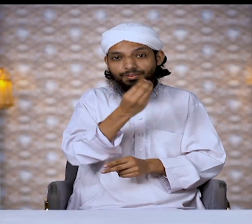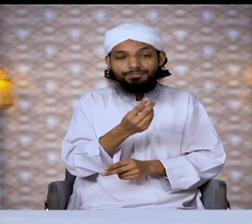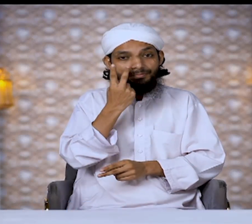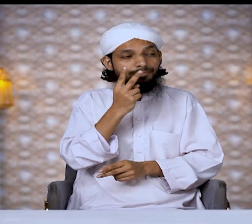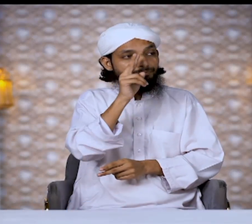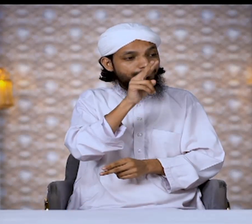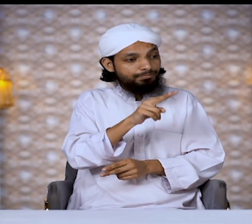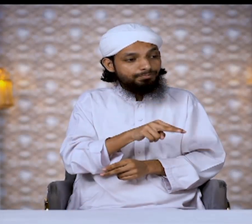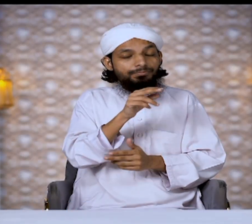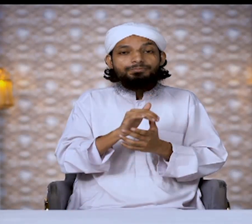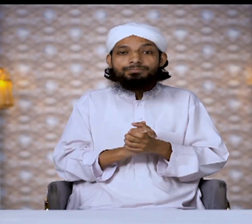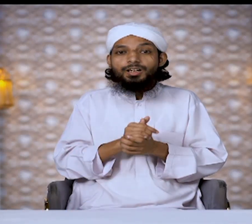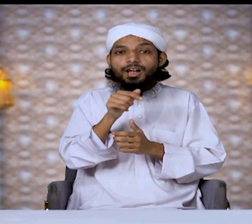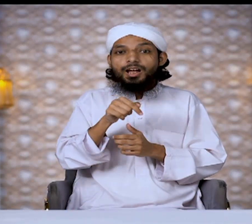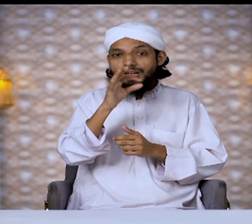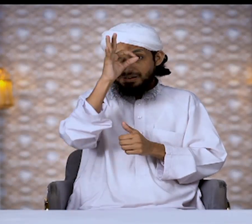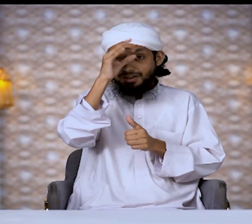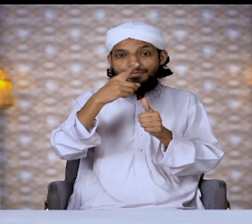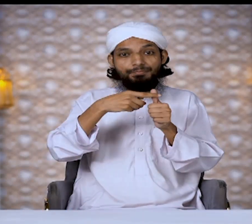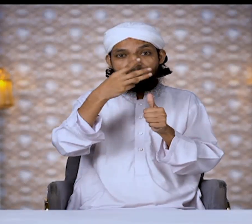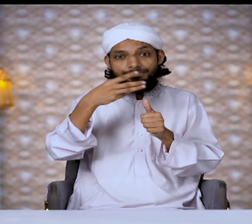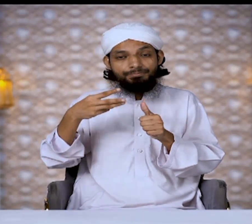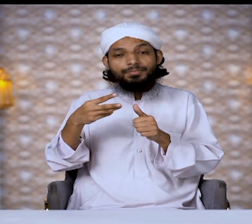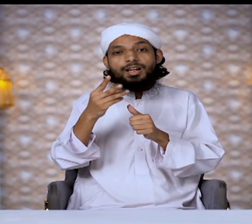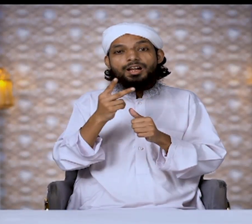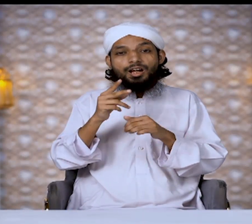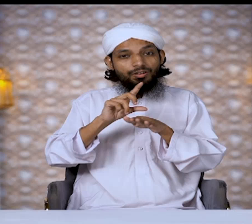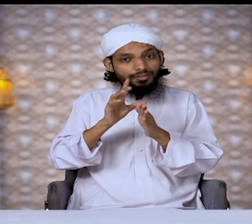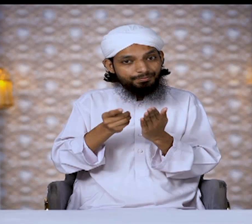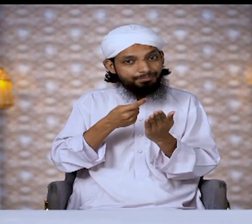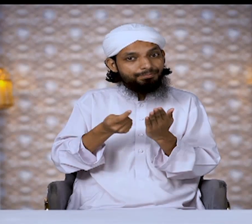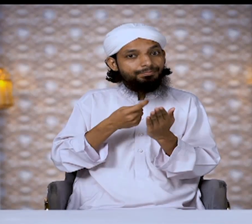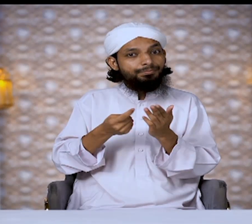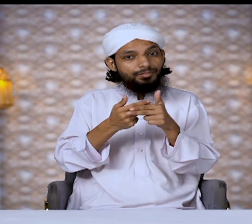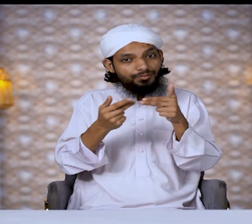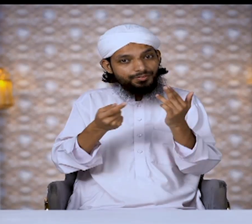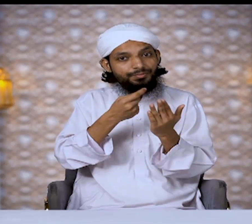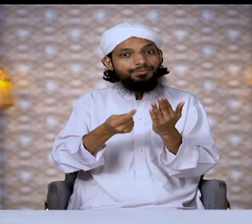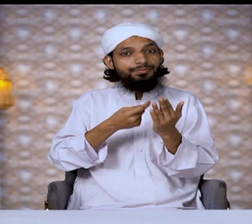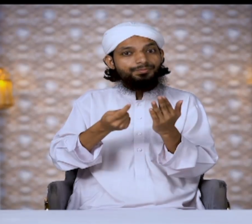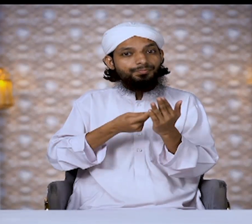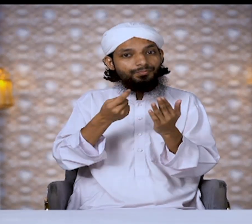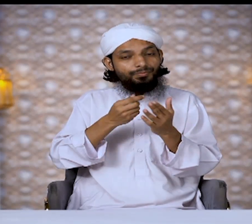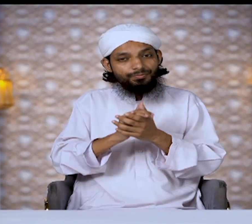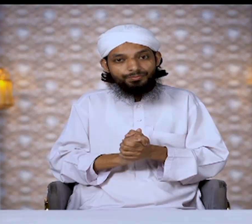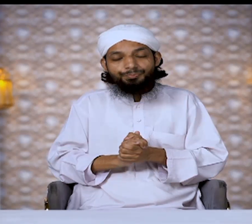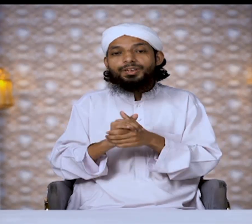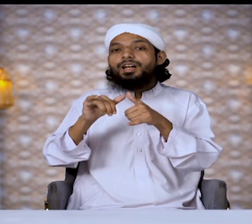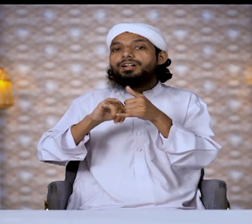نظر ڈالی جائے تو ہمیں معلوم ہوگا کہ آپ رحمۃ اللہ علیہ کا اکثر وقت تصنیف و تالیف میں ہی گزر جایا کرتا تھا، جیسا کہ حضرت علامہ